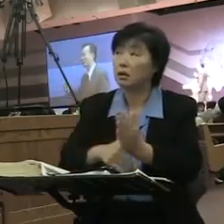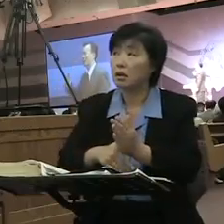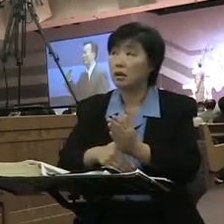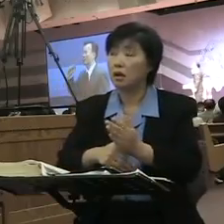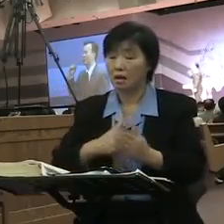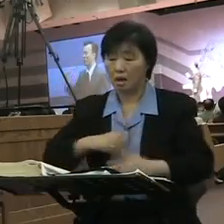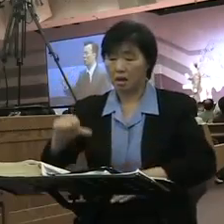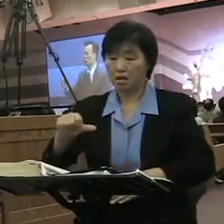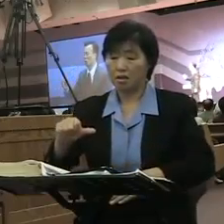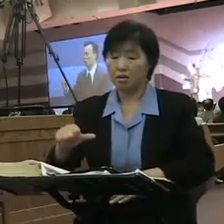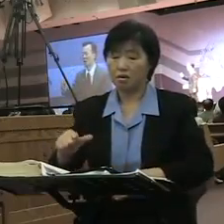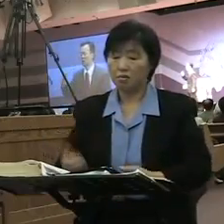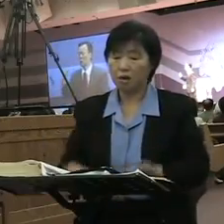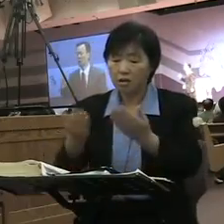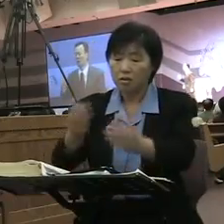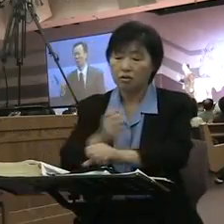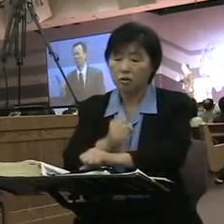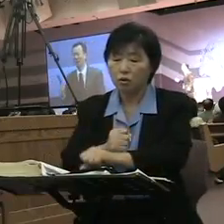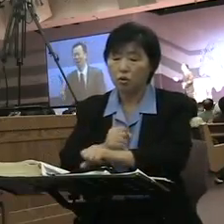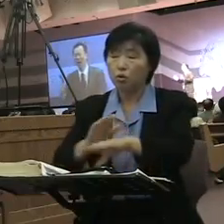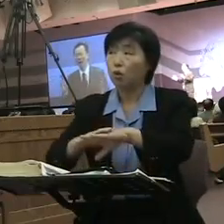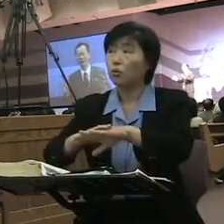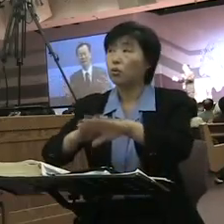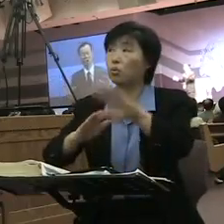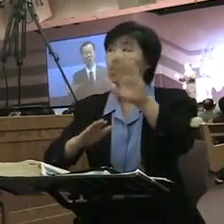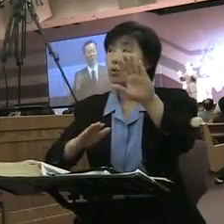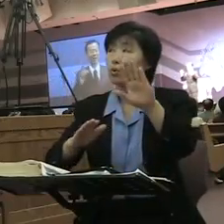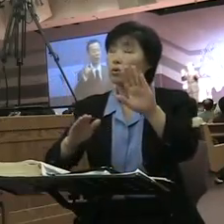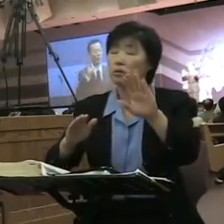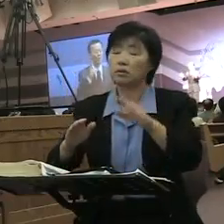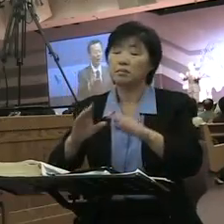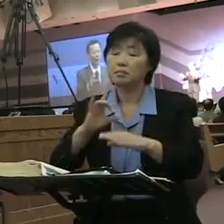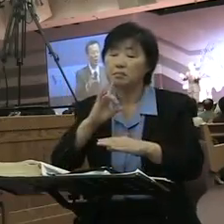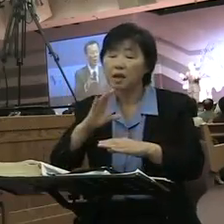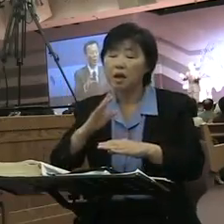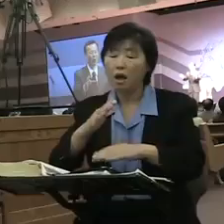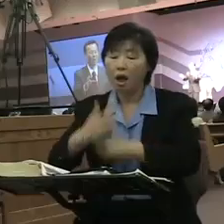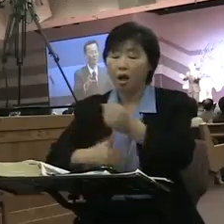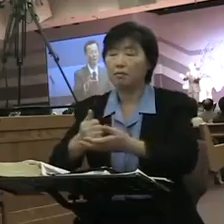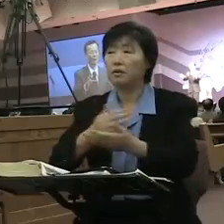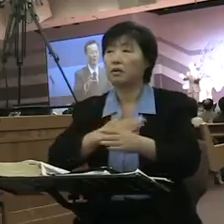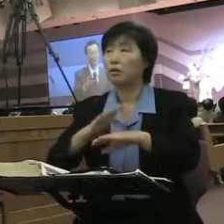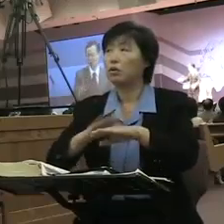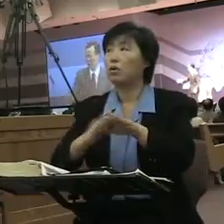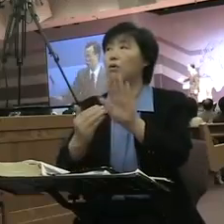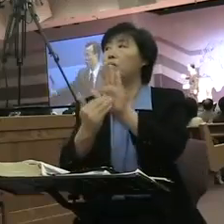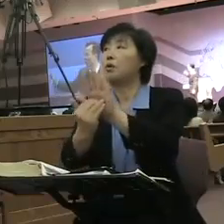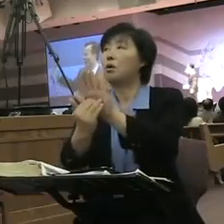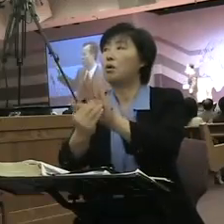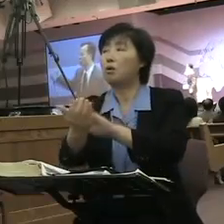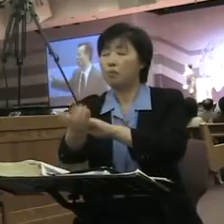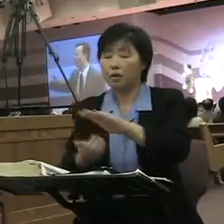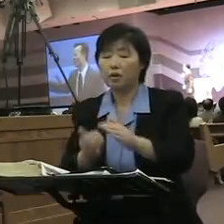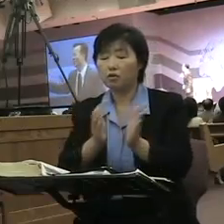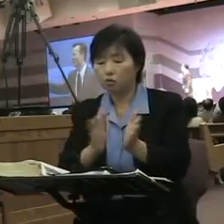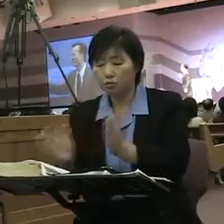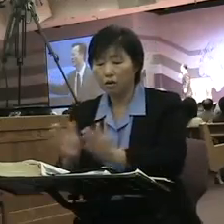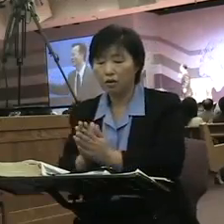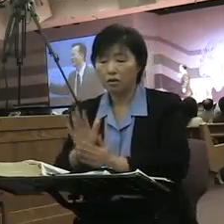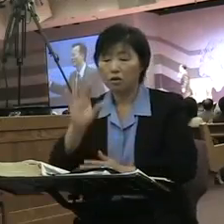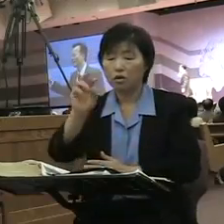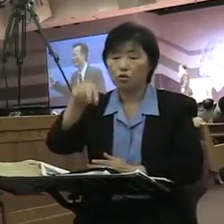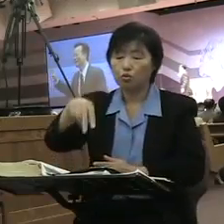내 아들을 하나님께 바치려고 손을 들었지만 하나님께서는 내 손을 막으셨고 미리 준비한